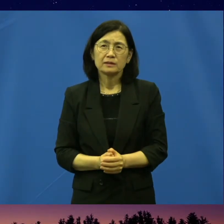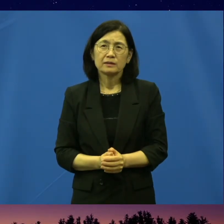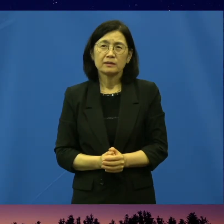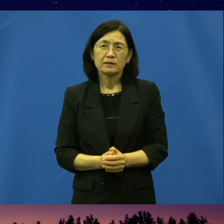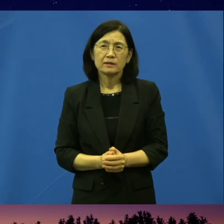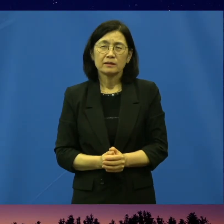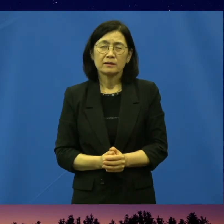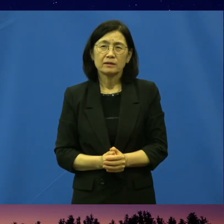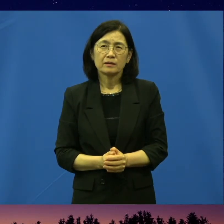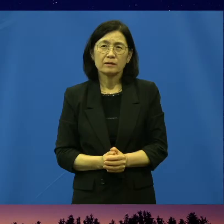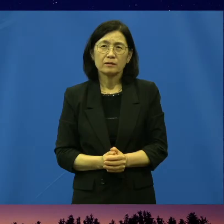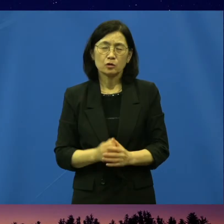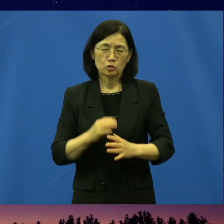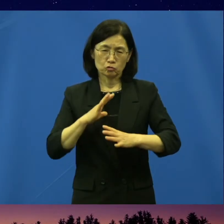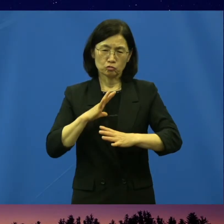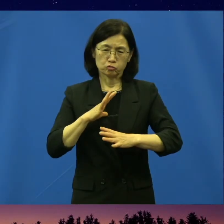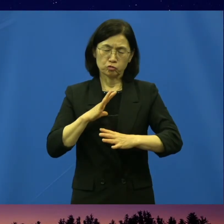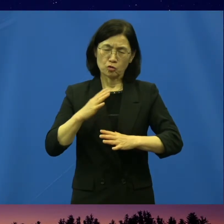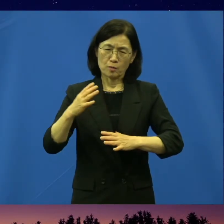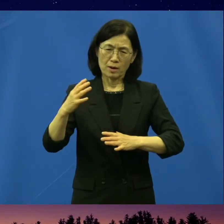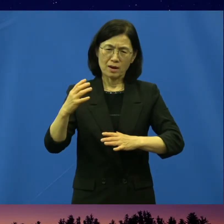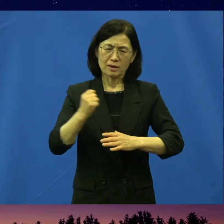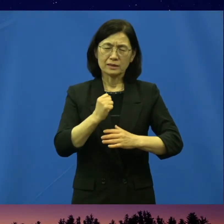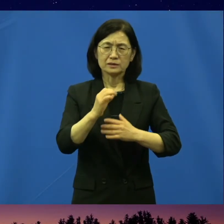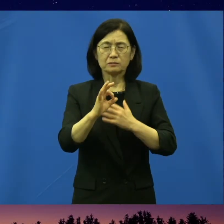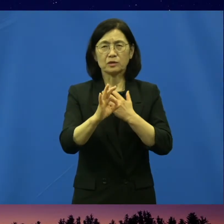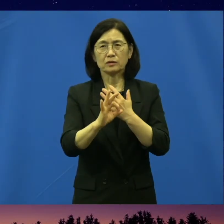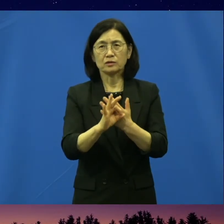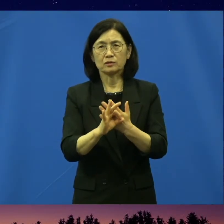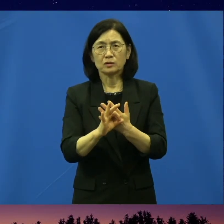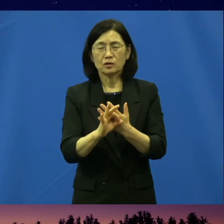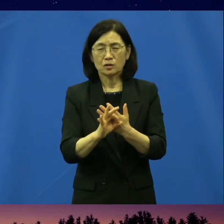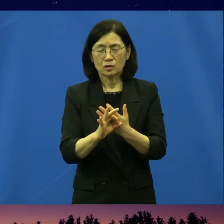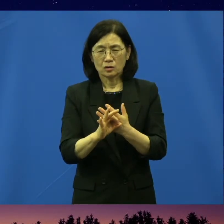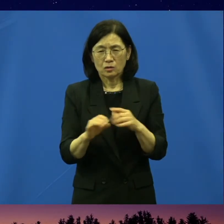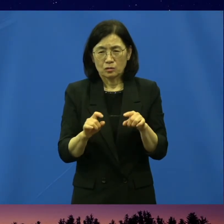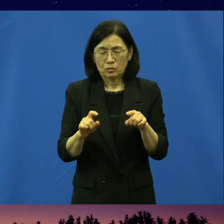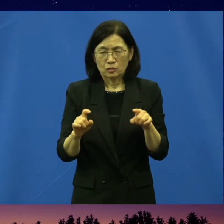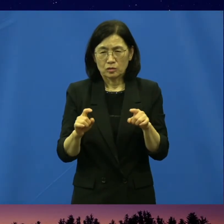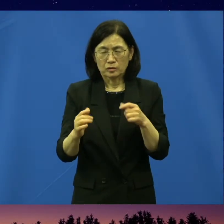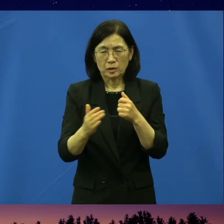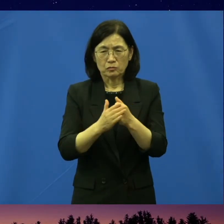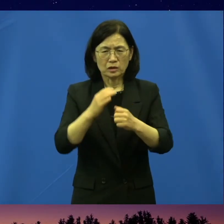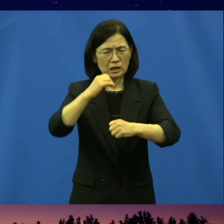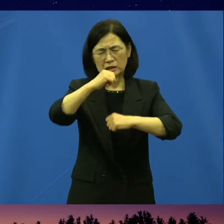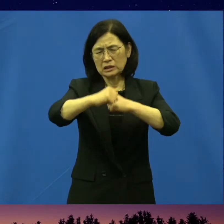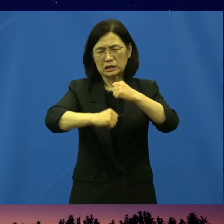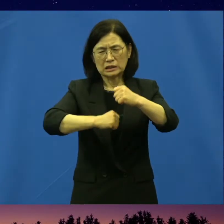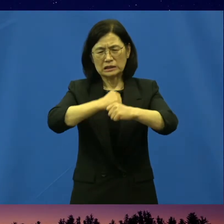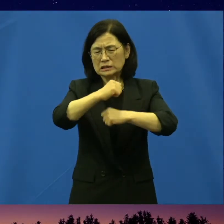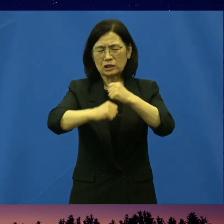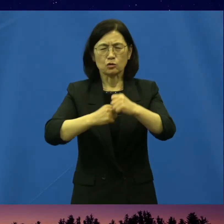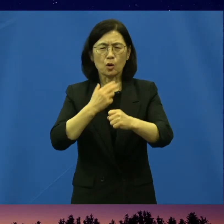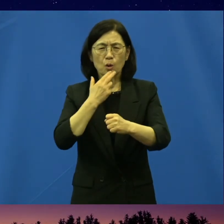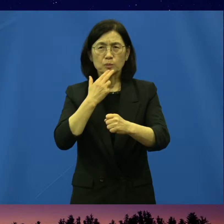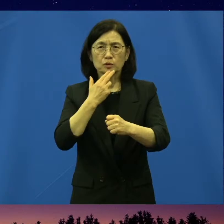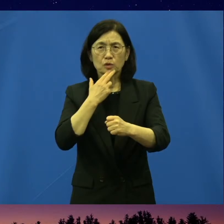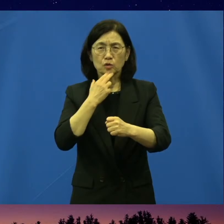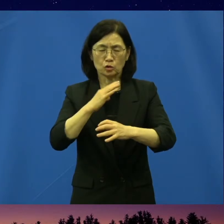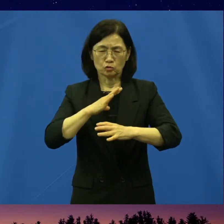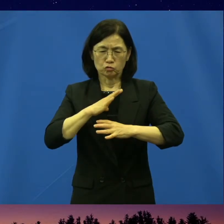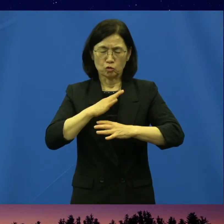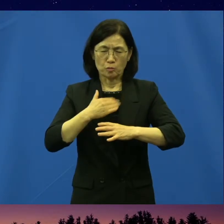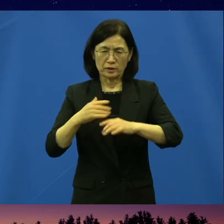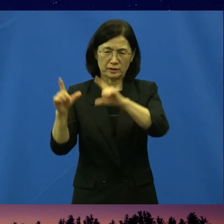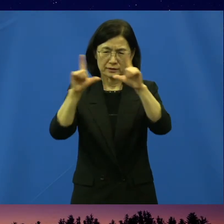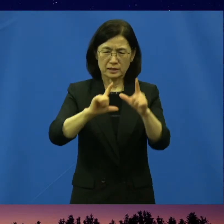그리고 두려움을 가지는 순간 우리는 자유롭지 않아요. 자유롭지 않아요. 그 두려움이 우리를 사로잡습니다. 그리고